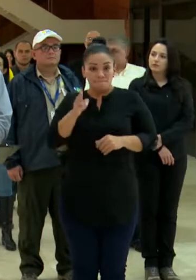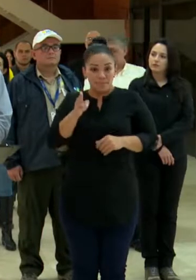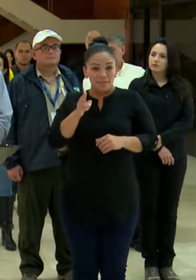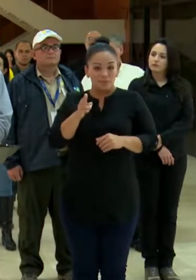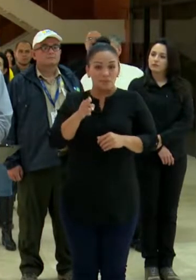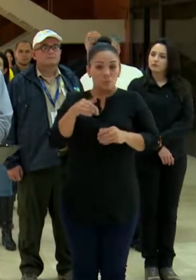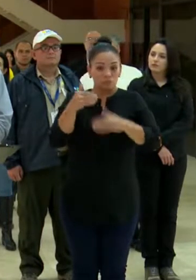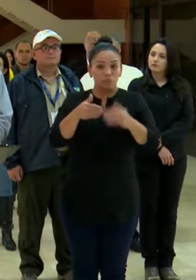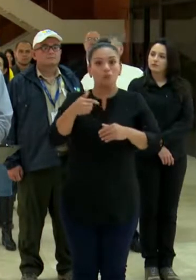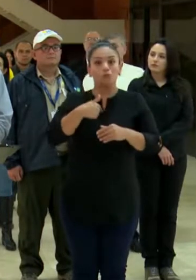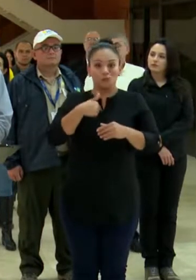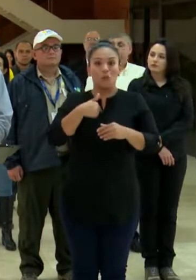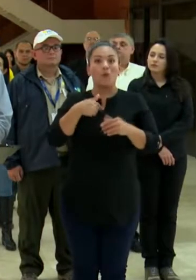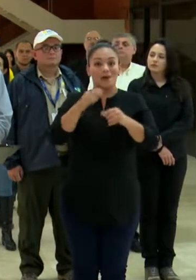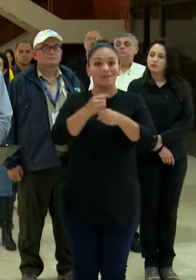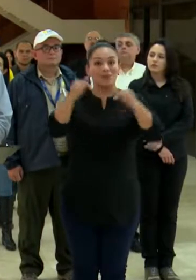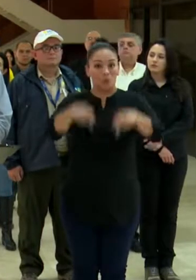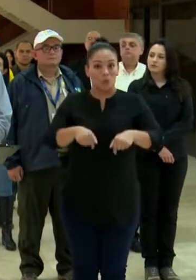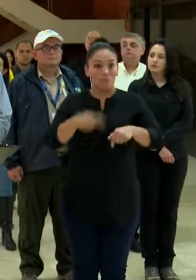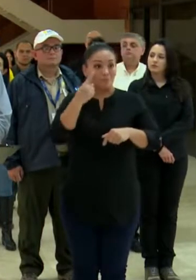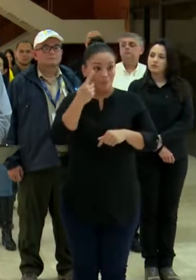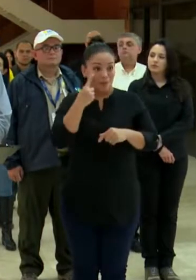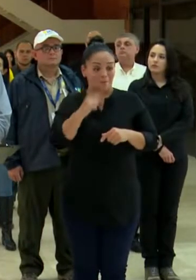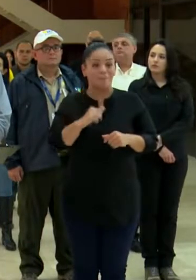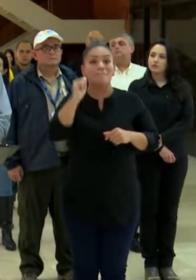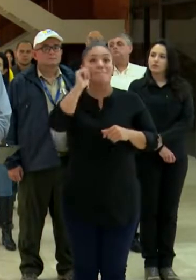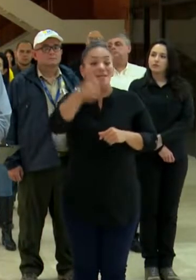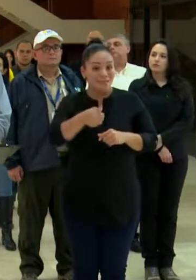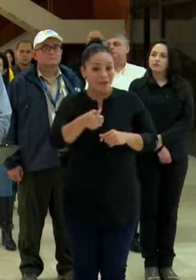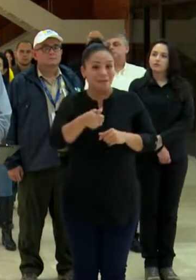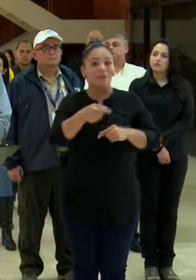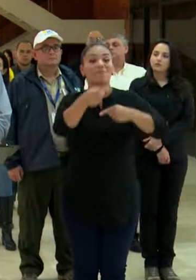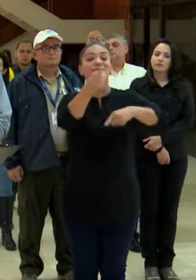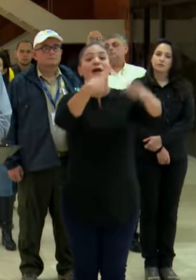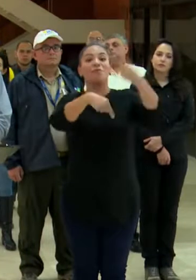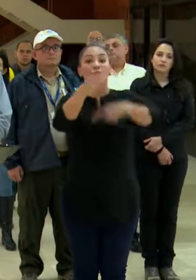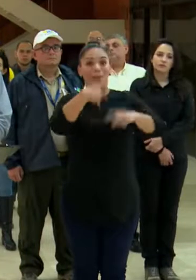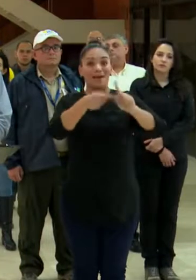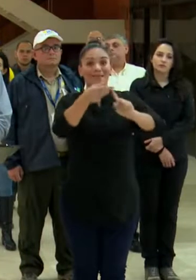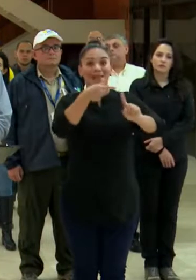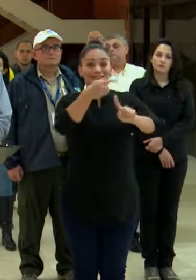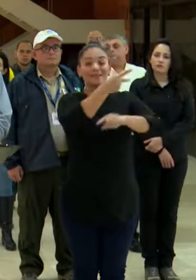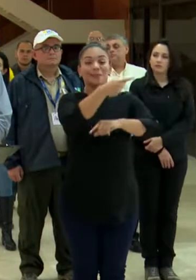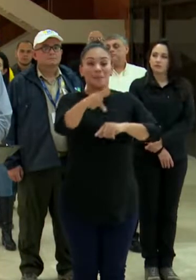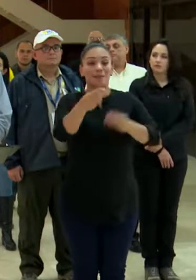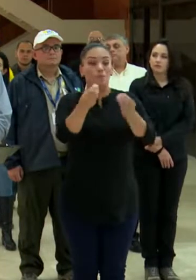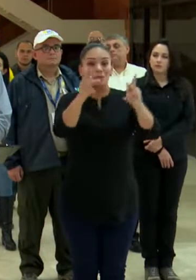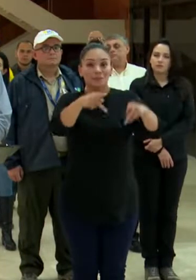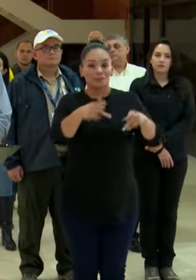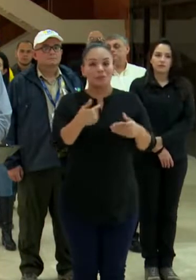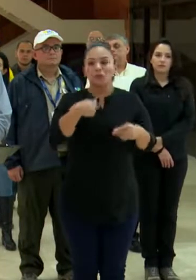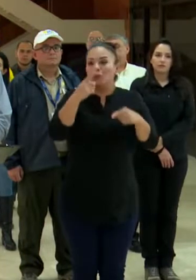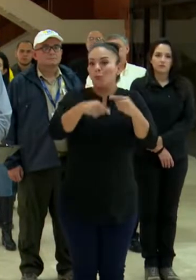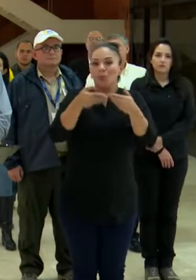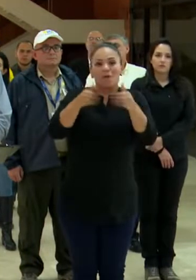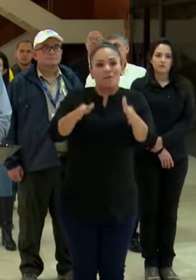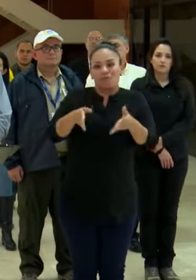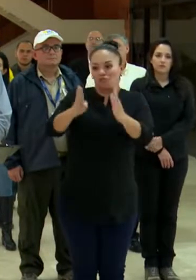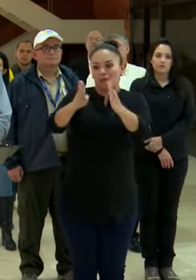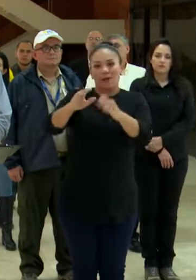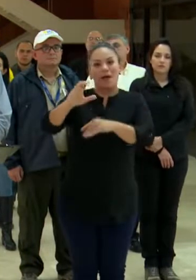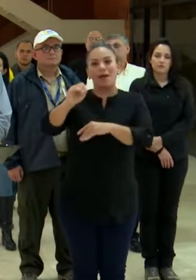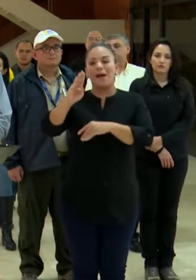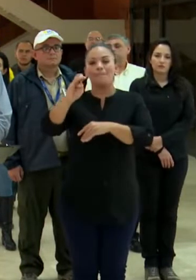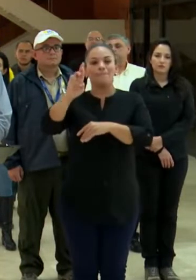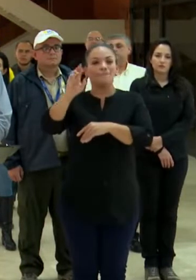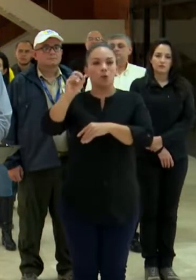voy a aprovechar que estoy en cámaras. El día de mañana van a estar regresando muchos costarricenses y yo no puedo abrir la ruta 1 hasta que no se